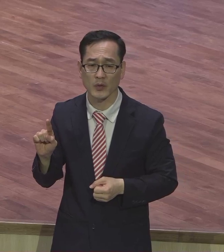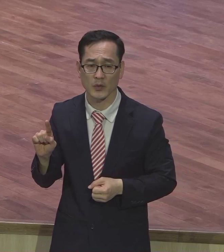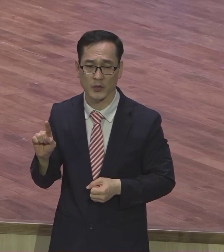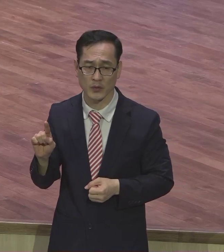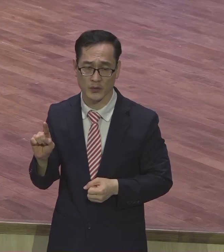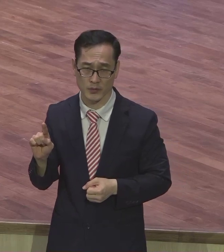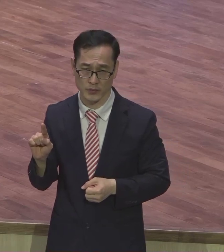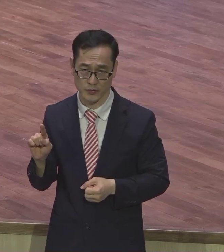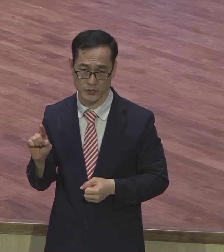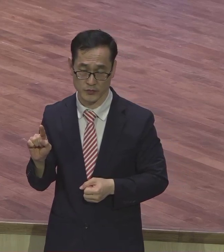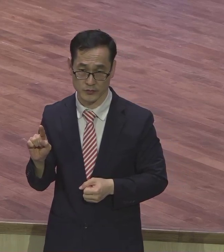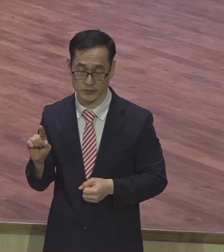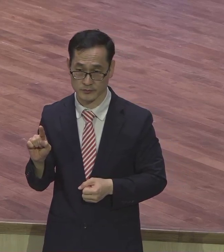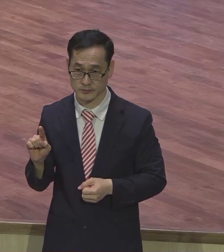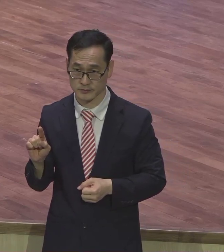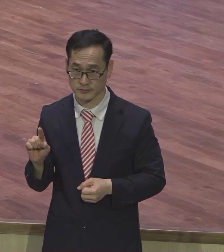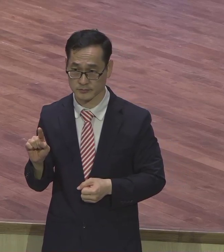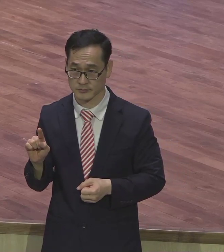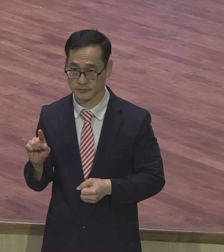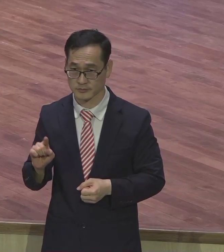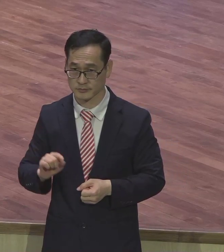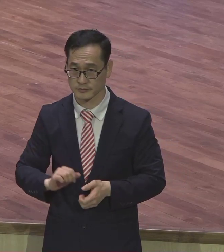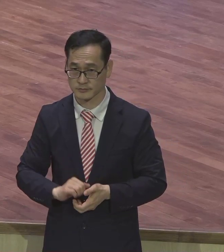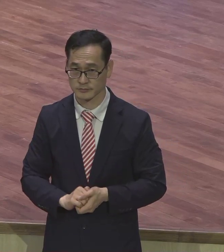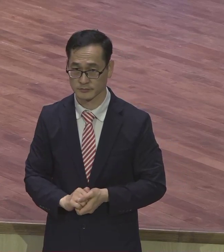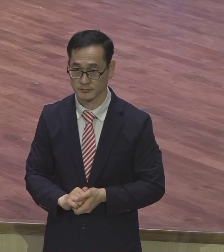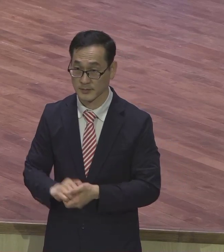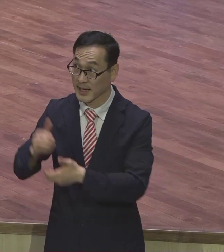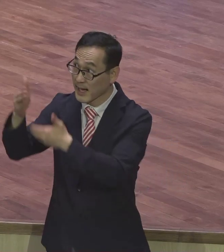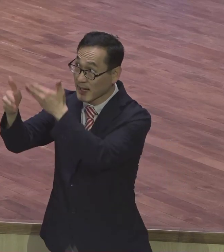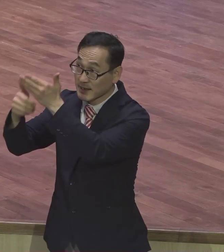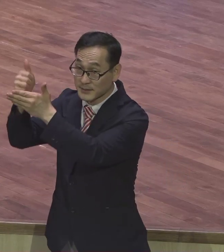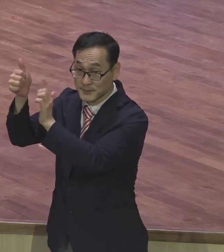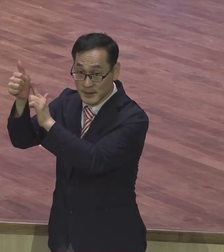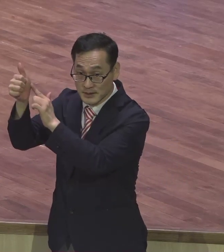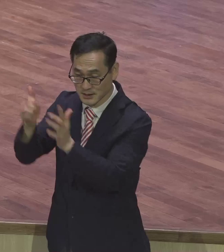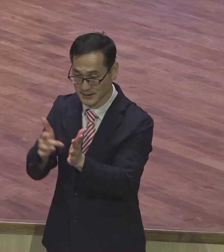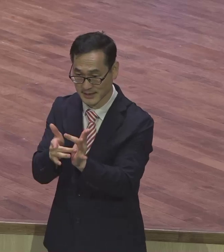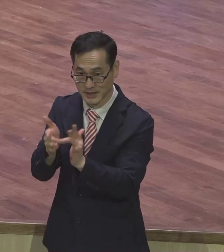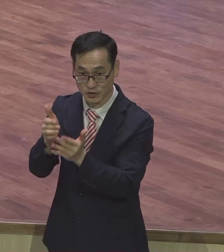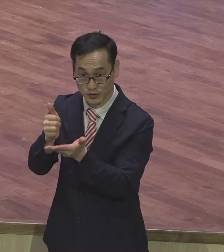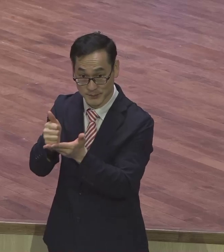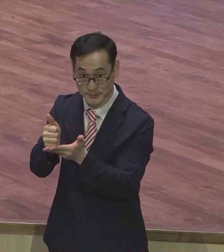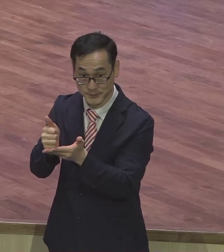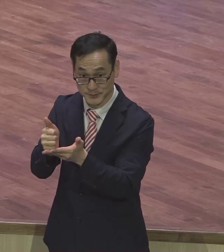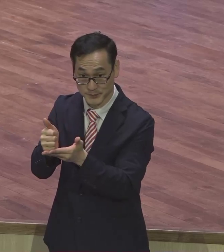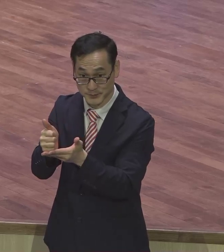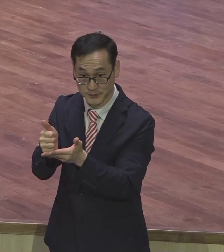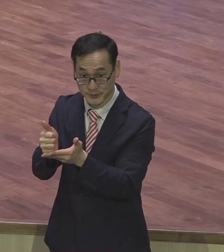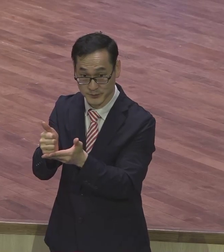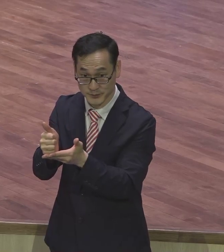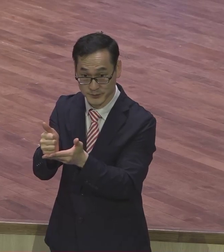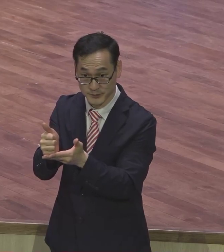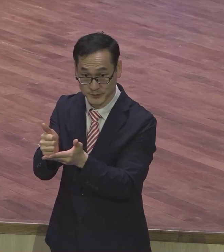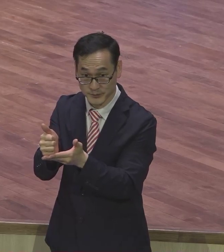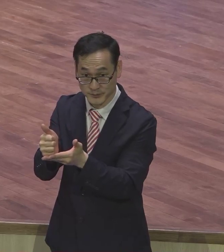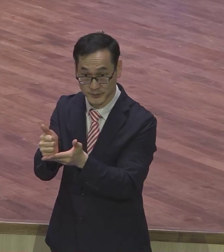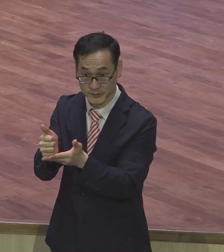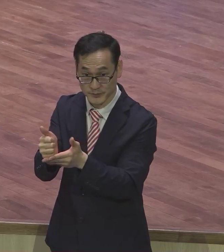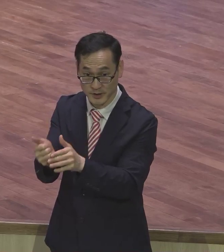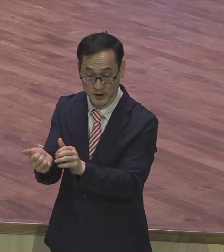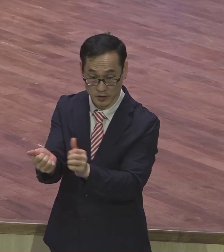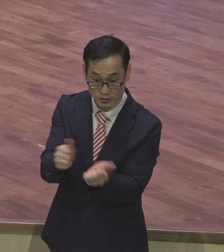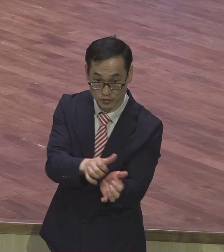그 답은 하나님께서 예수 그리스도를 죽은 자 가운데서 살리다는